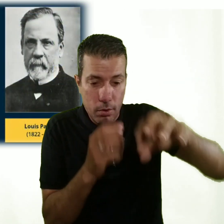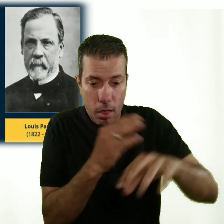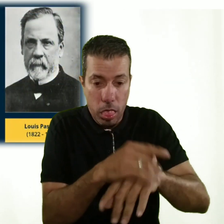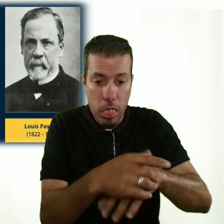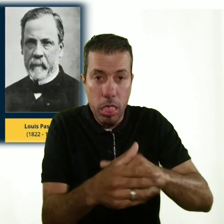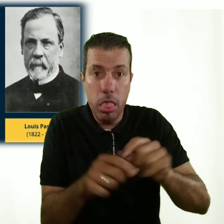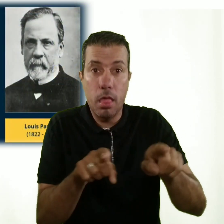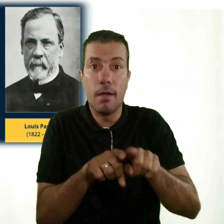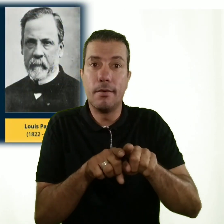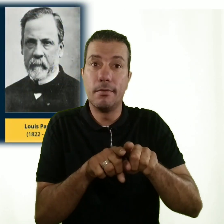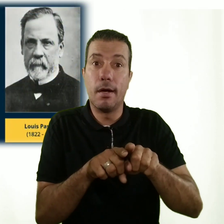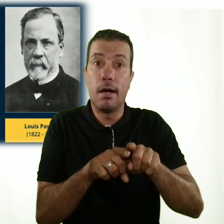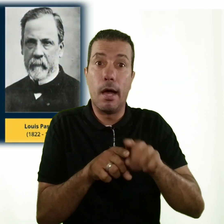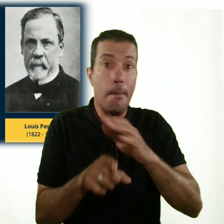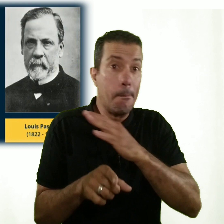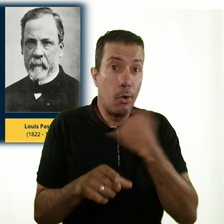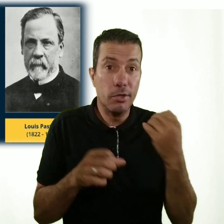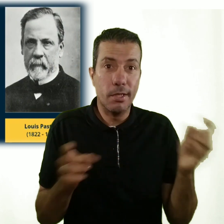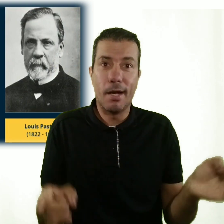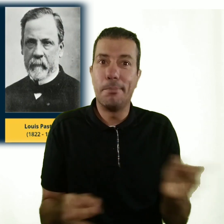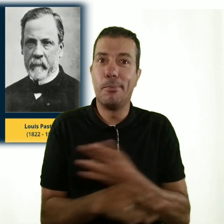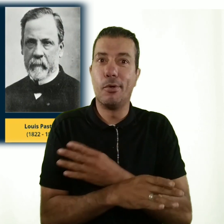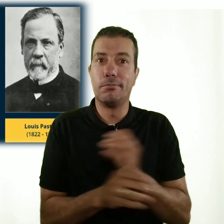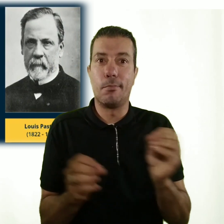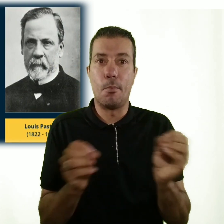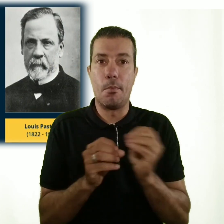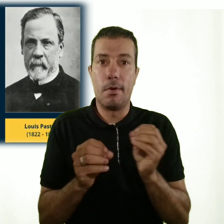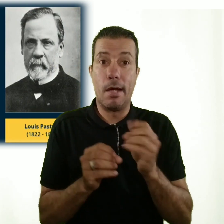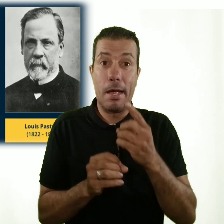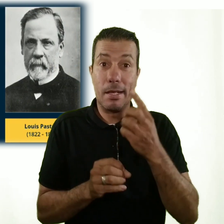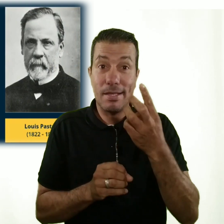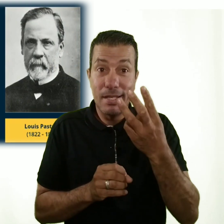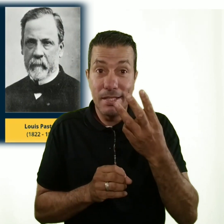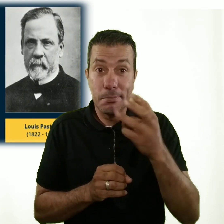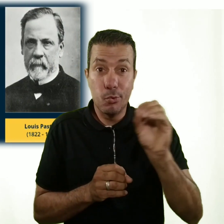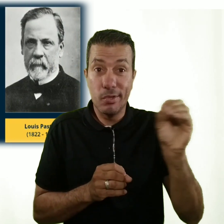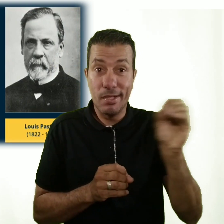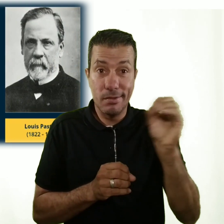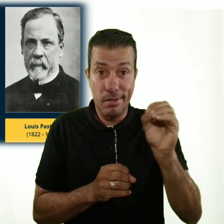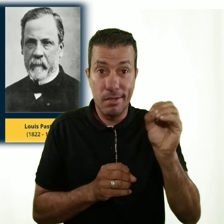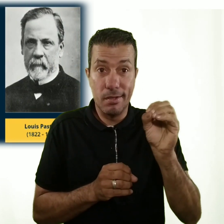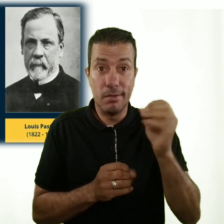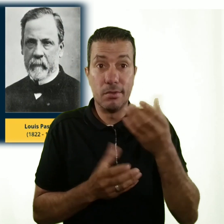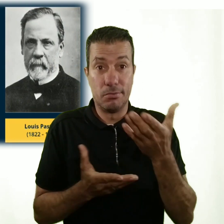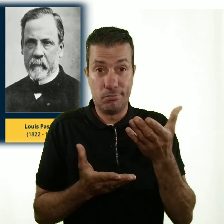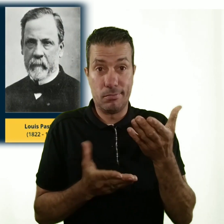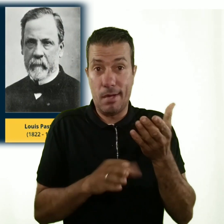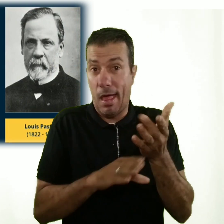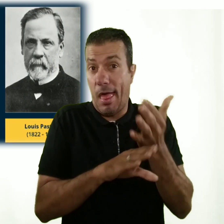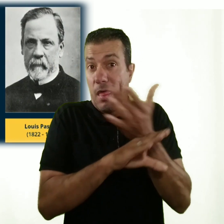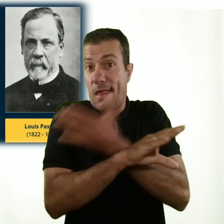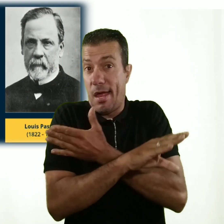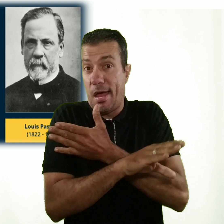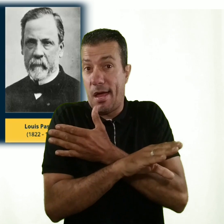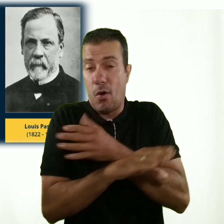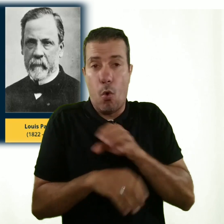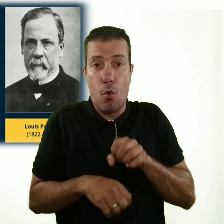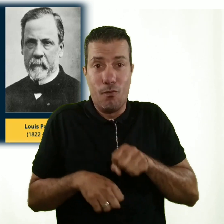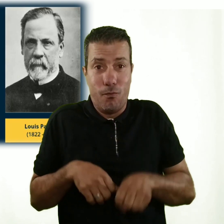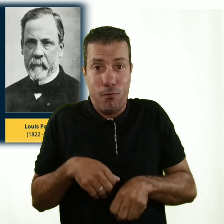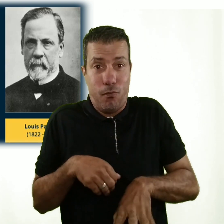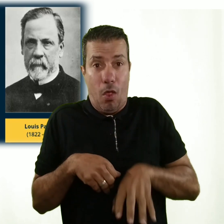verso 13, escrito há 3.500 anos atrás. Quando, pois, o que tem o fluxo, uma infecção, estiver